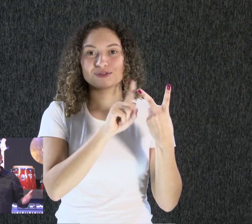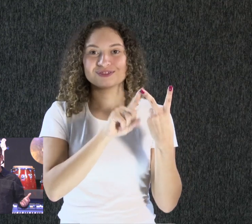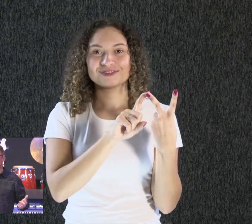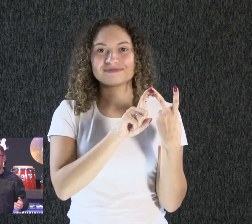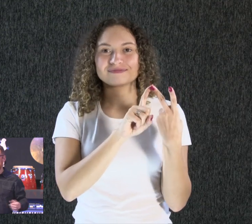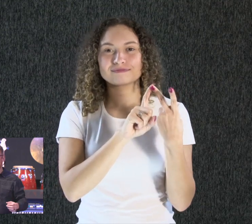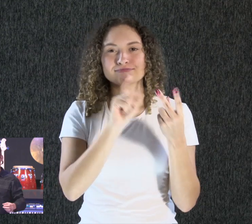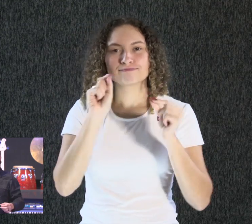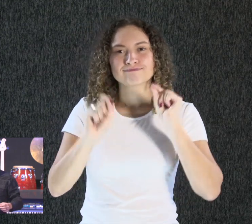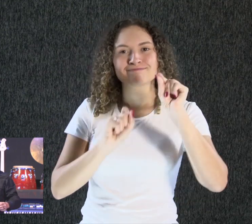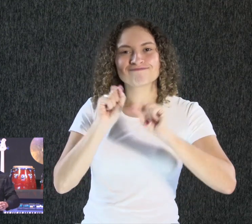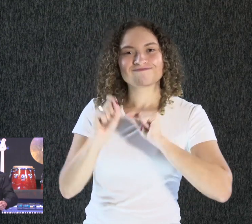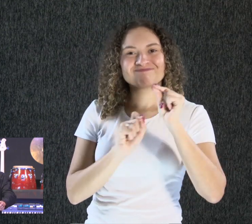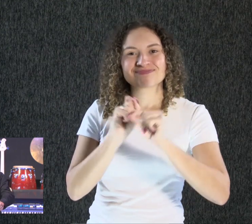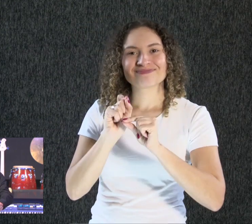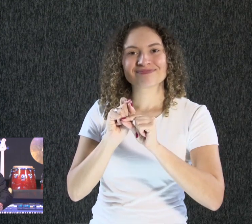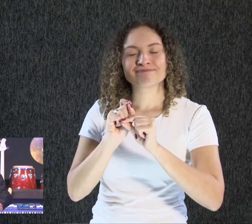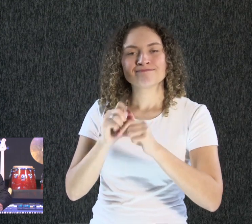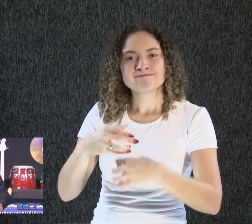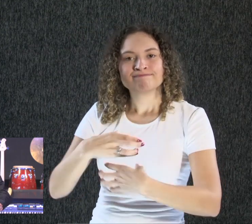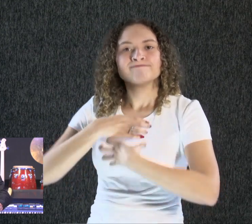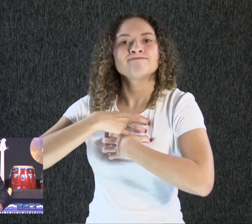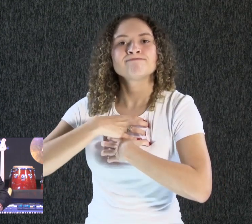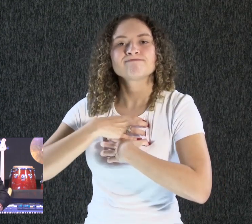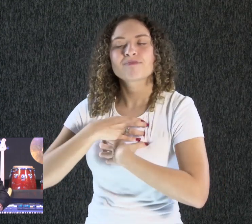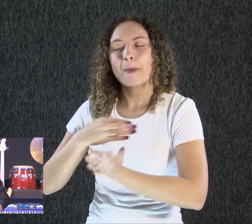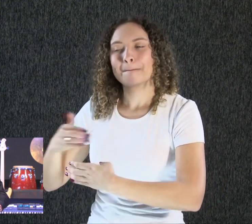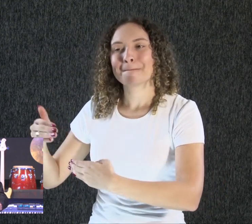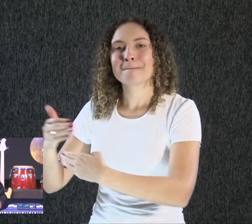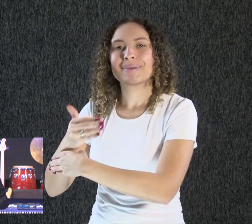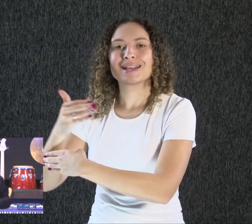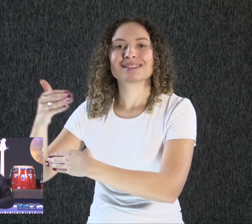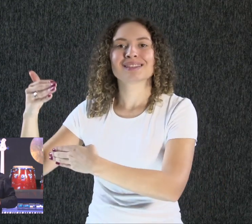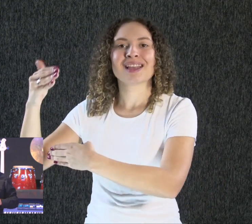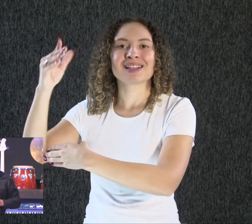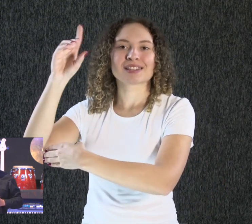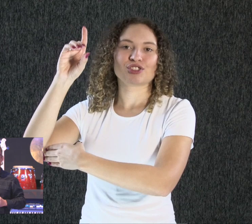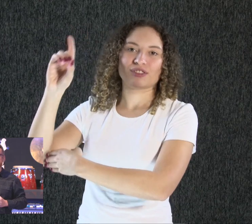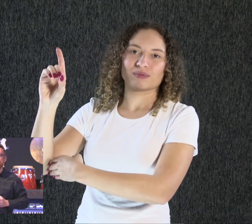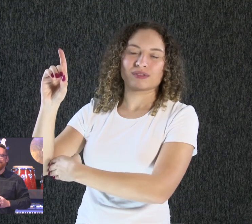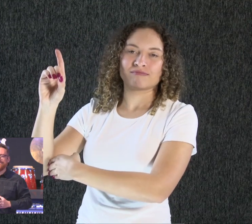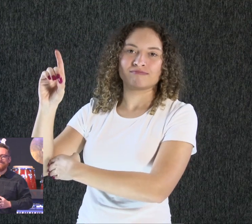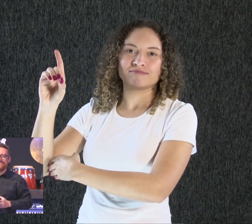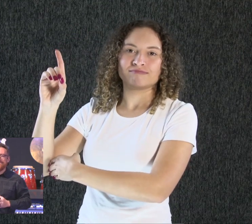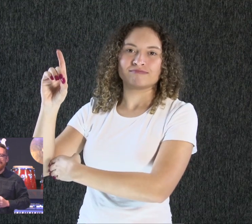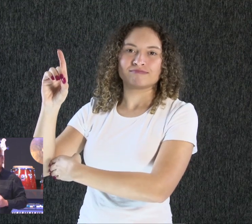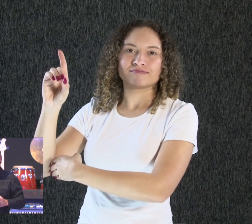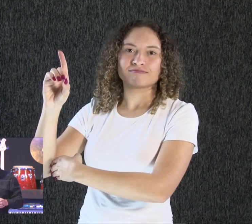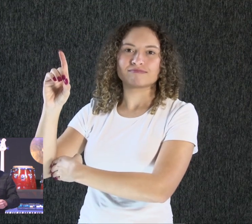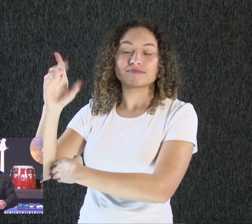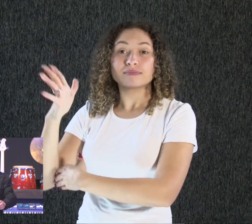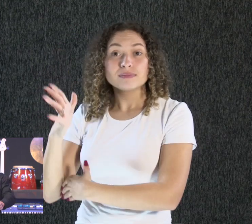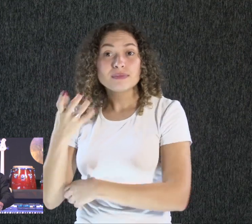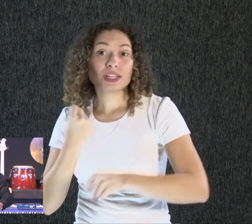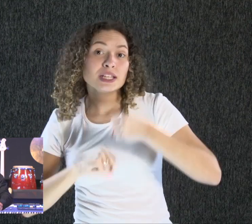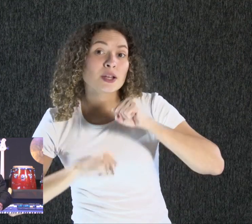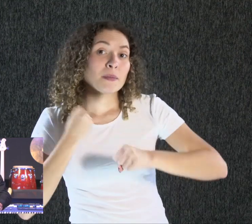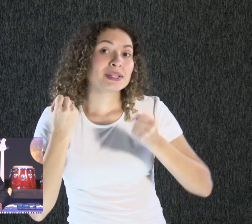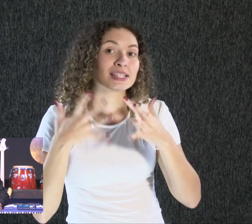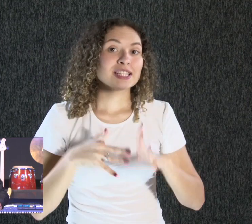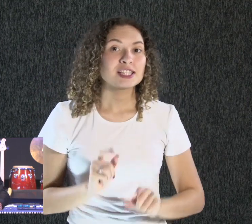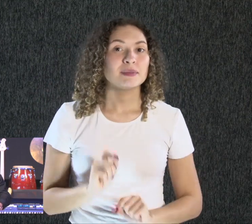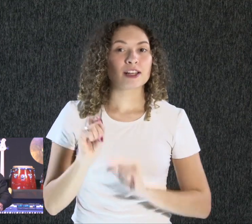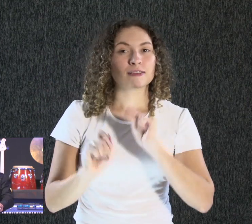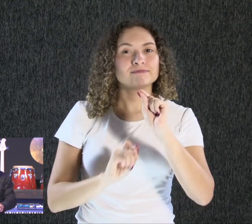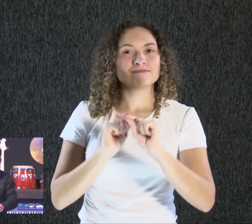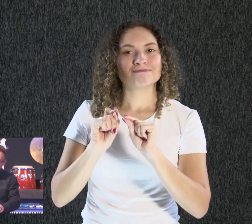segundo caminho? O segundo caminho é habitar no esconderijo do Altíssimo. É habitar no esconderijo do Altíssimo.